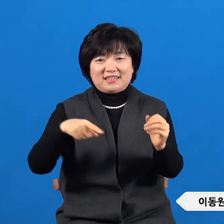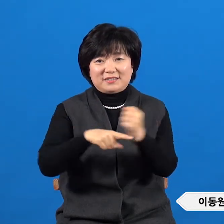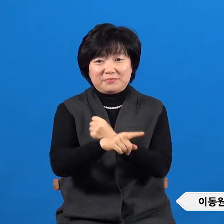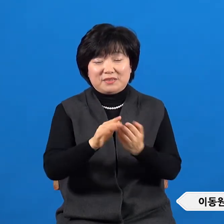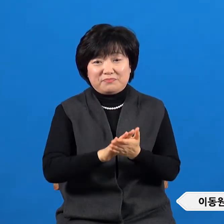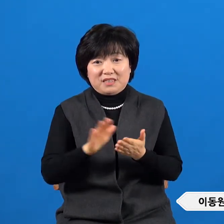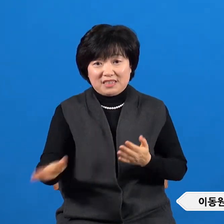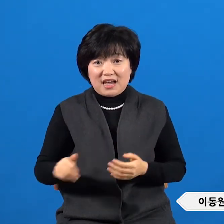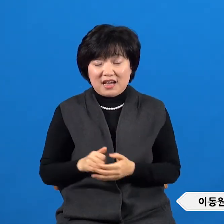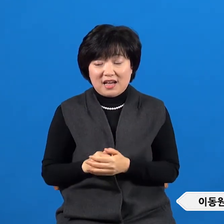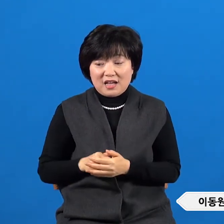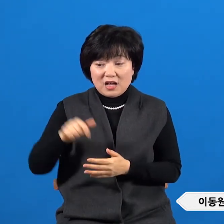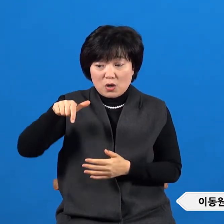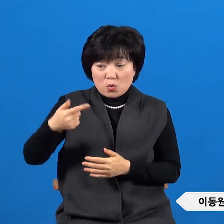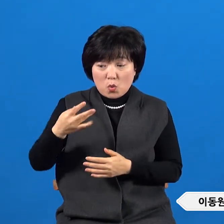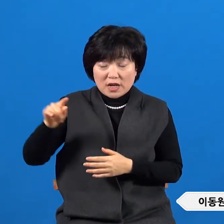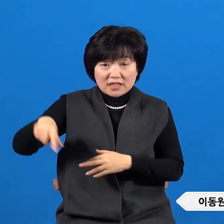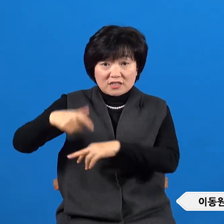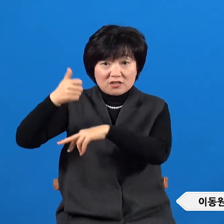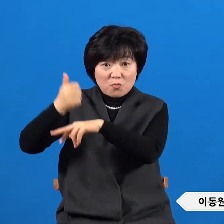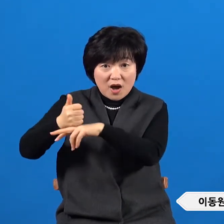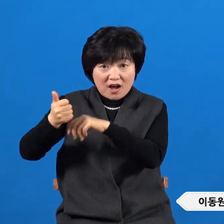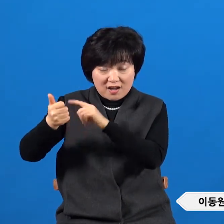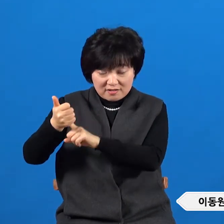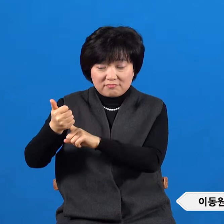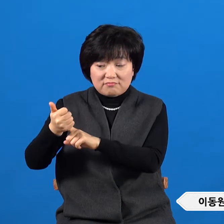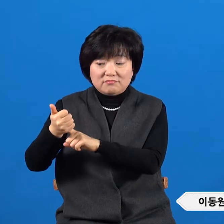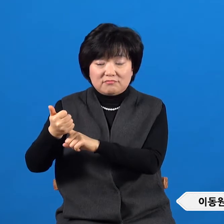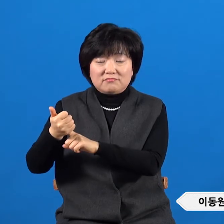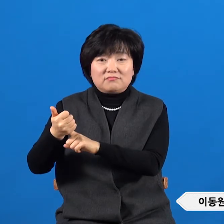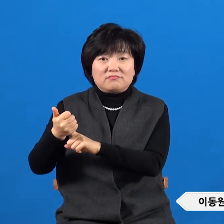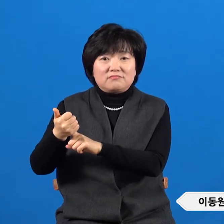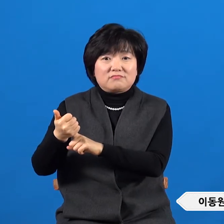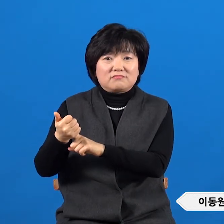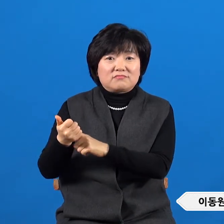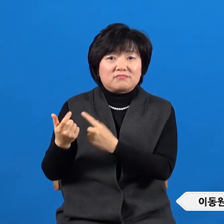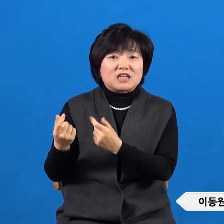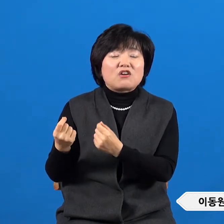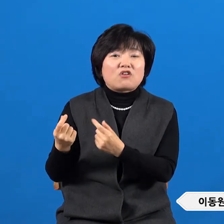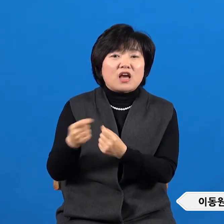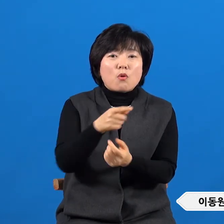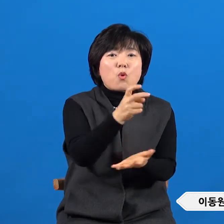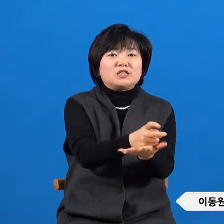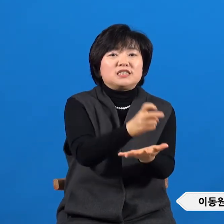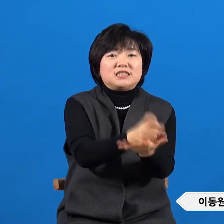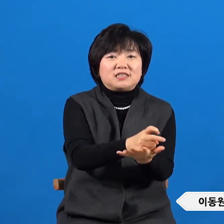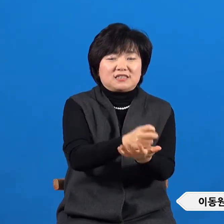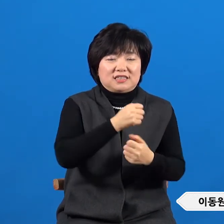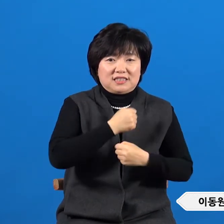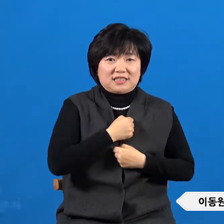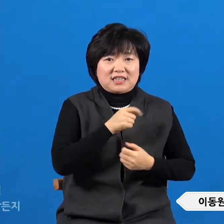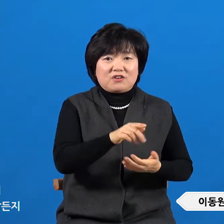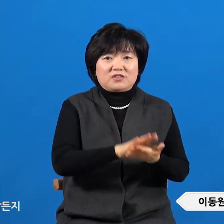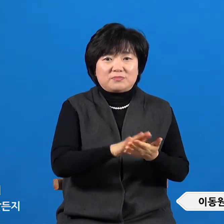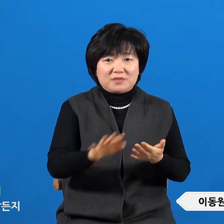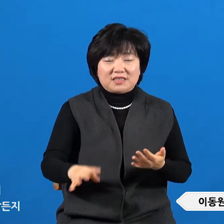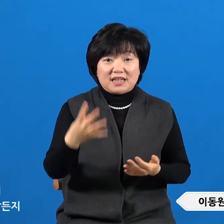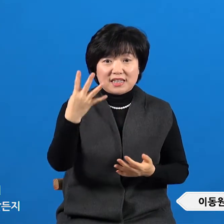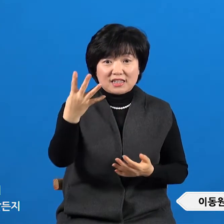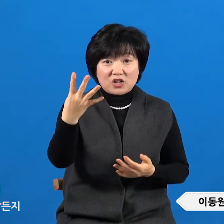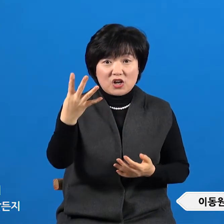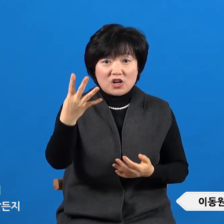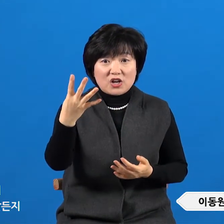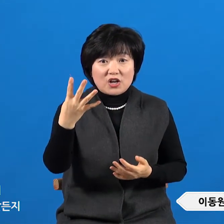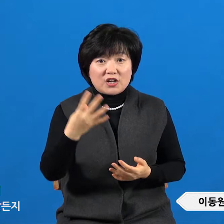불신자 고레스를 감동시키면서도 이 원칙을 지키고자 하신 것입니다. 다시 본문의 4절 말씀을